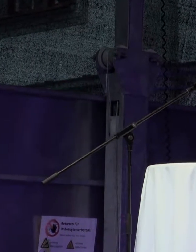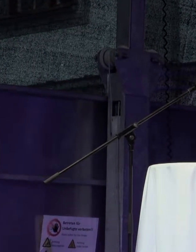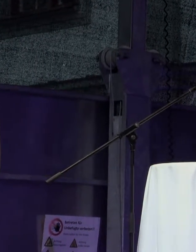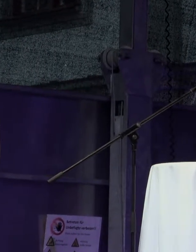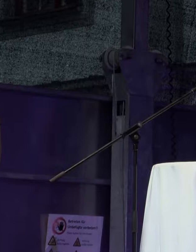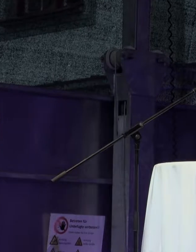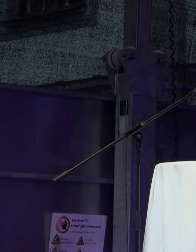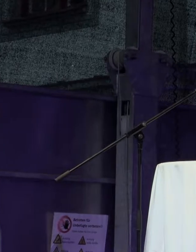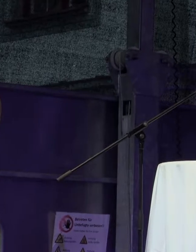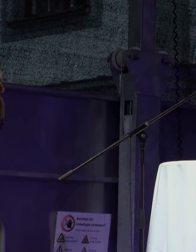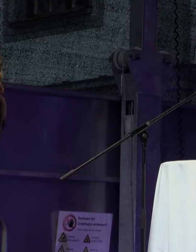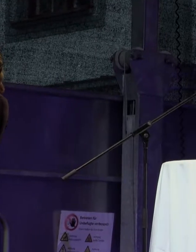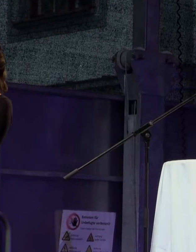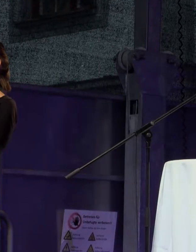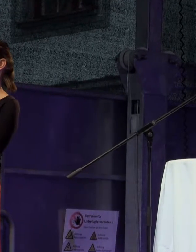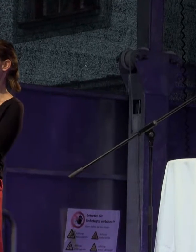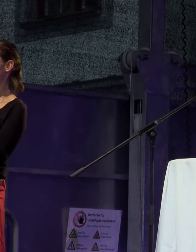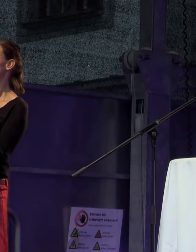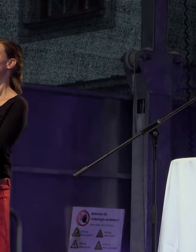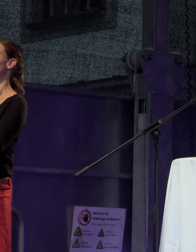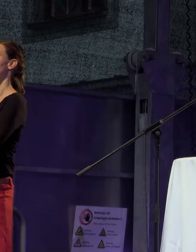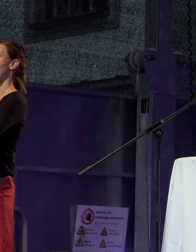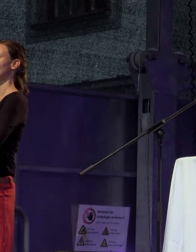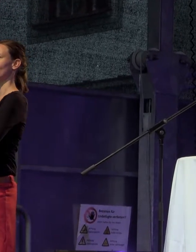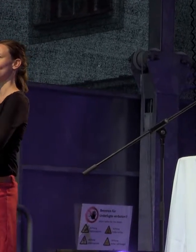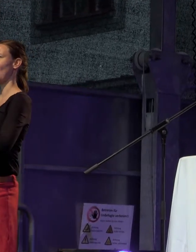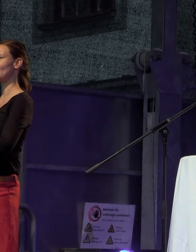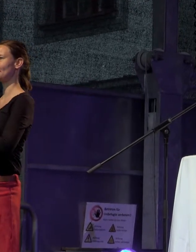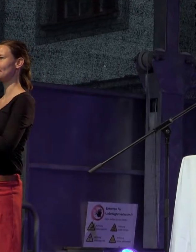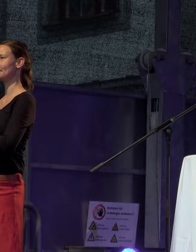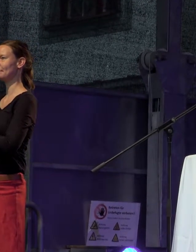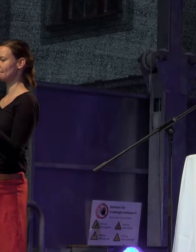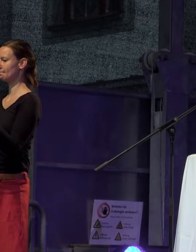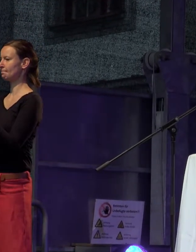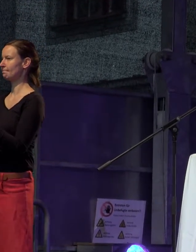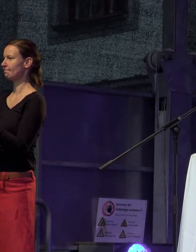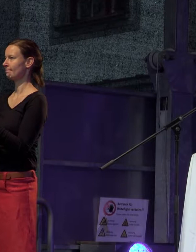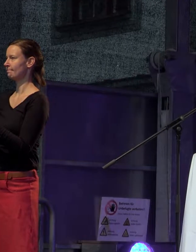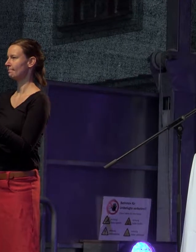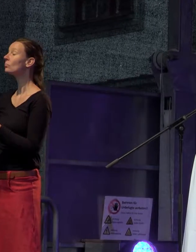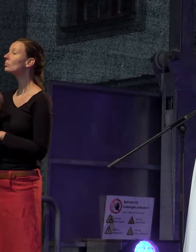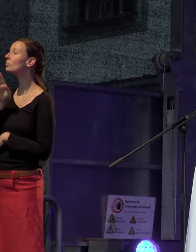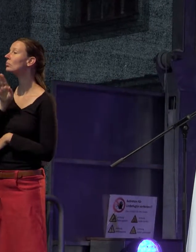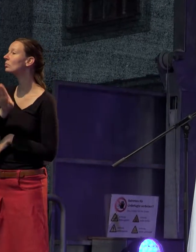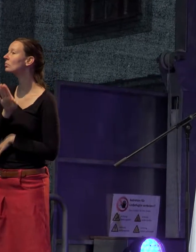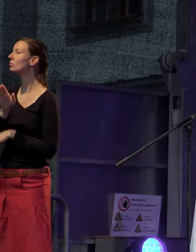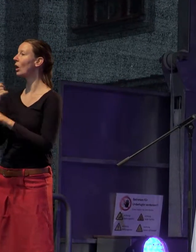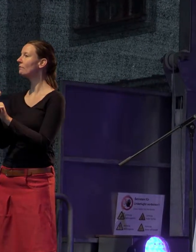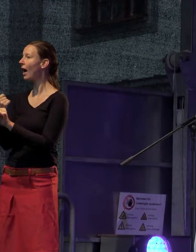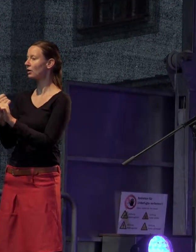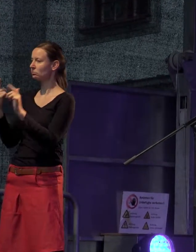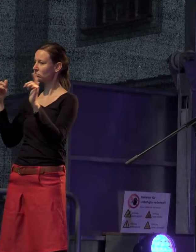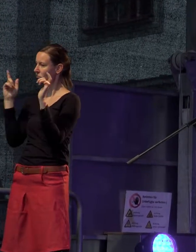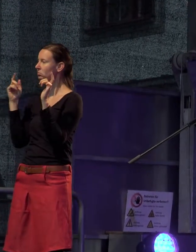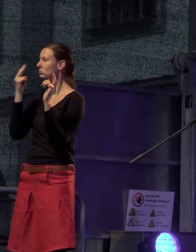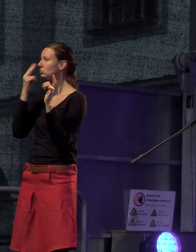städten und deren architektur als basis ihrer werke nutzt die künstlerin konkrete